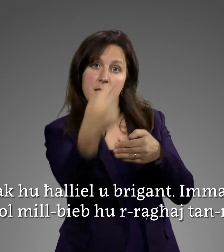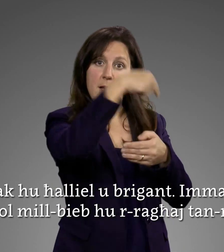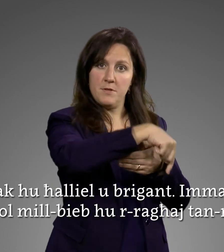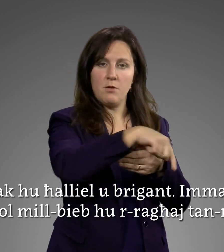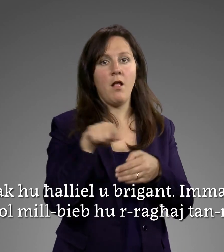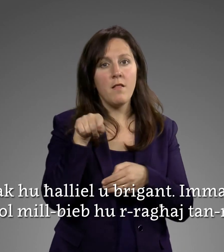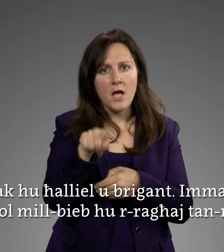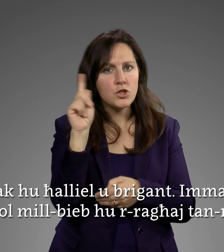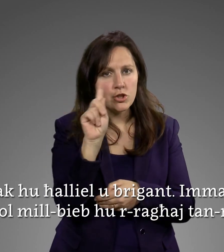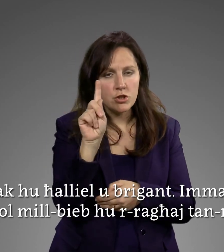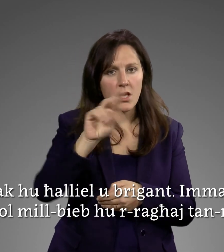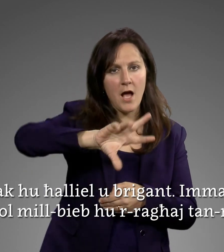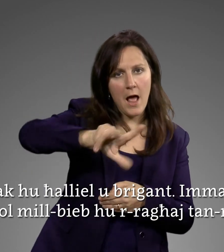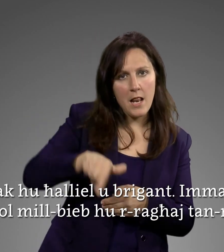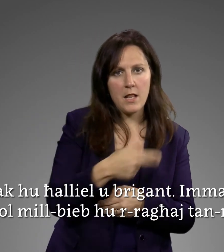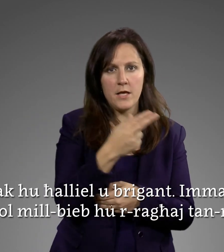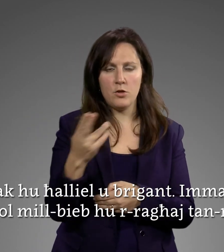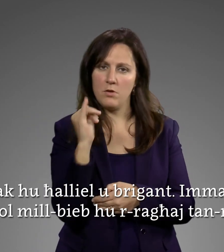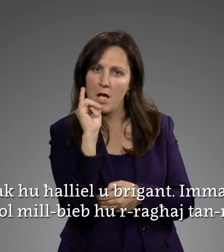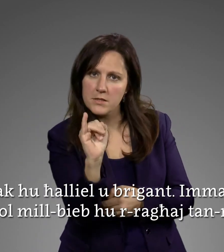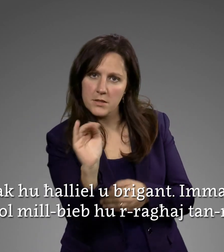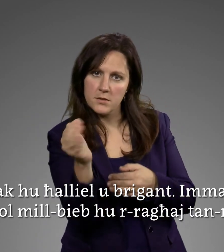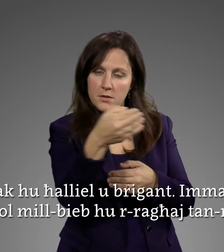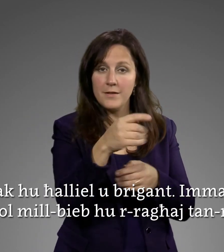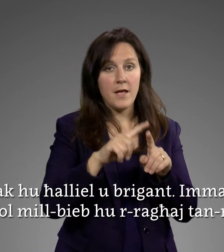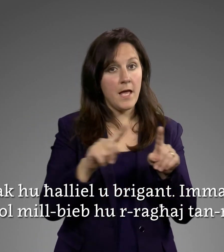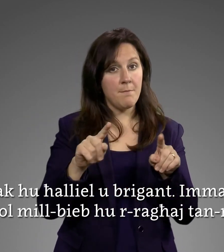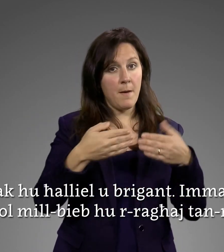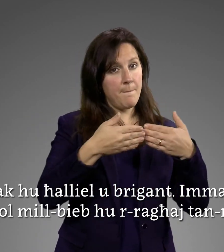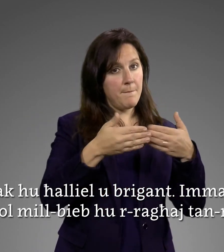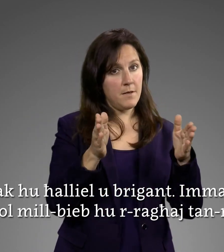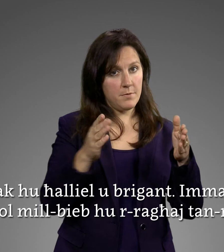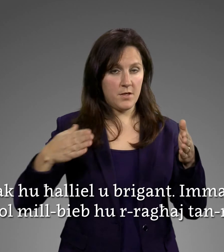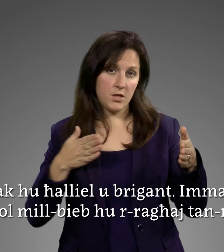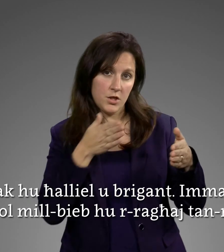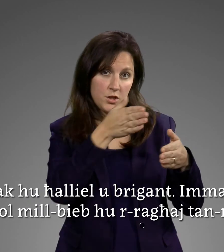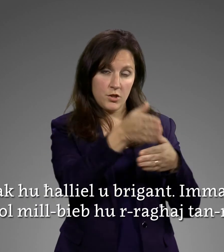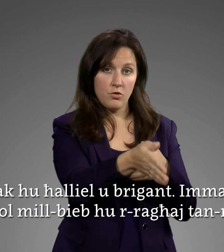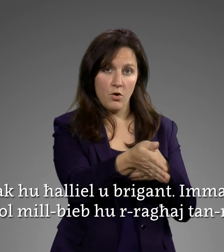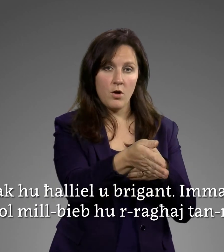hu ħallil u brigant. Imma min jidħol mill-bieb u r-raj tan-ngħaġ.